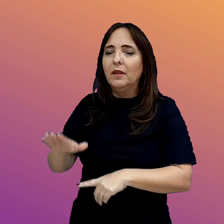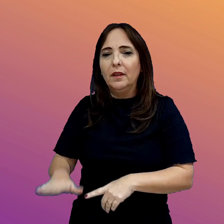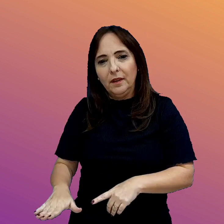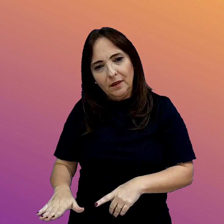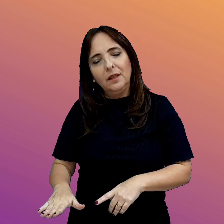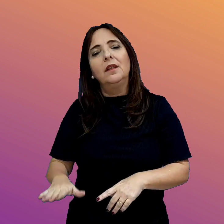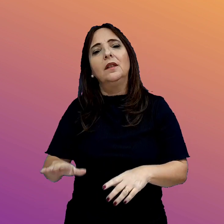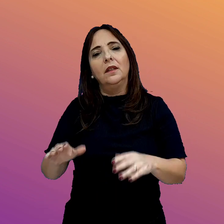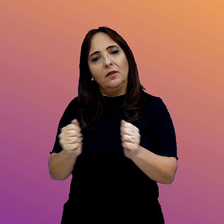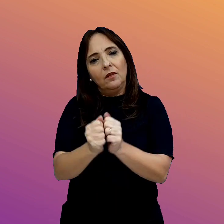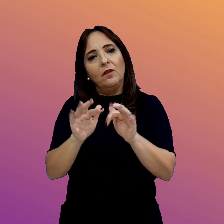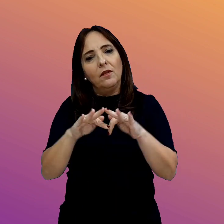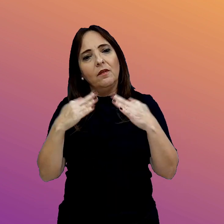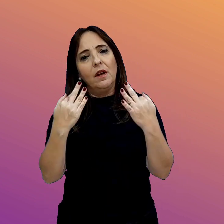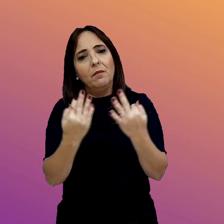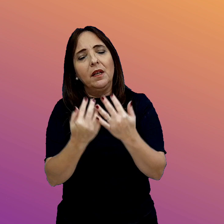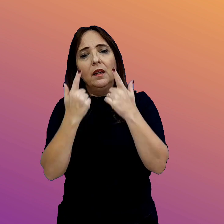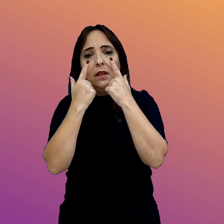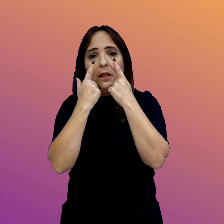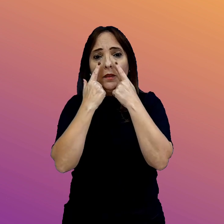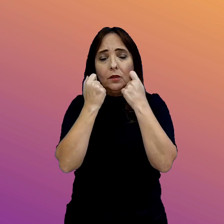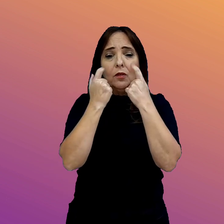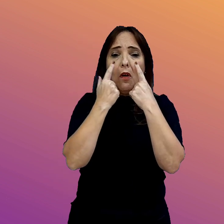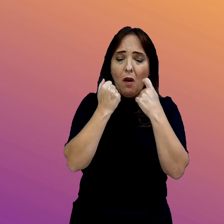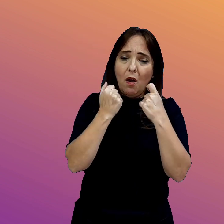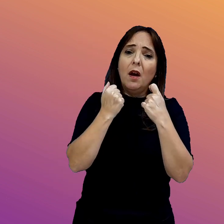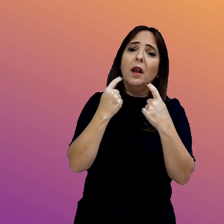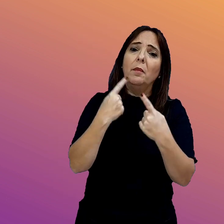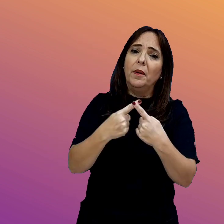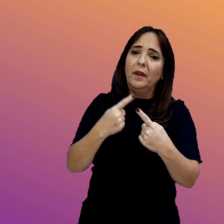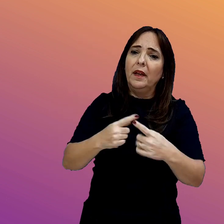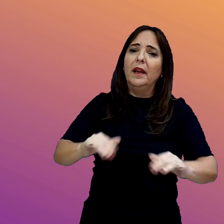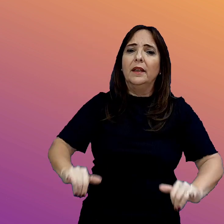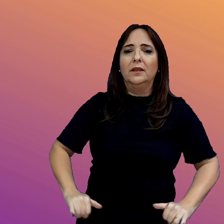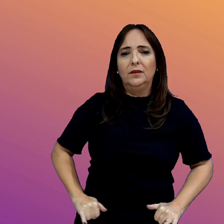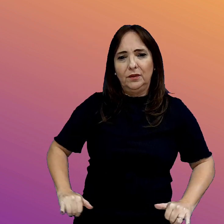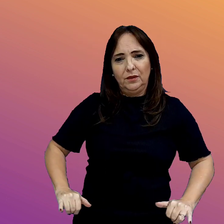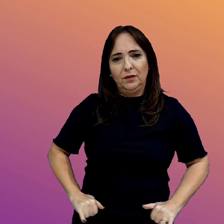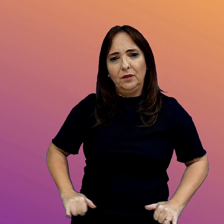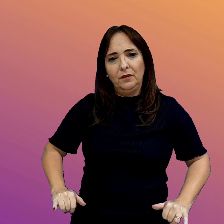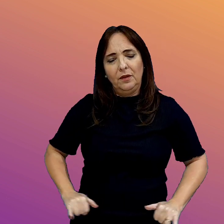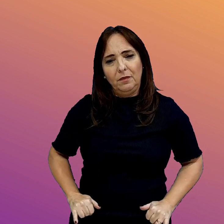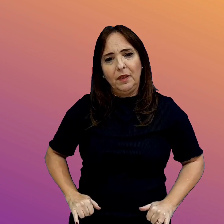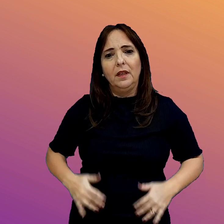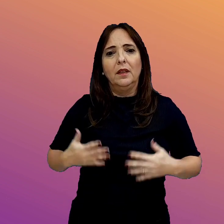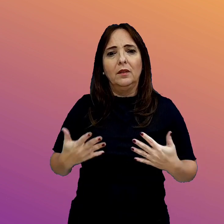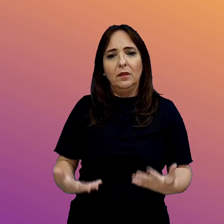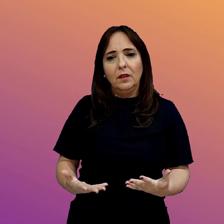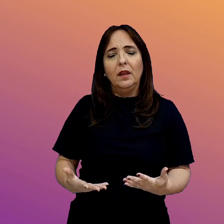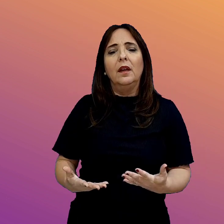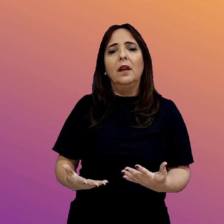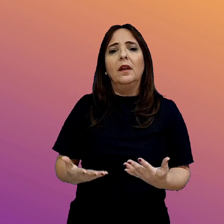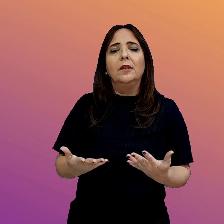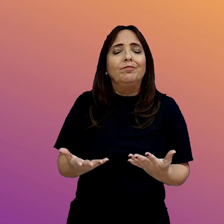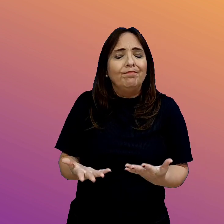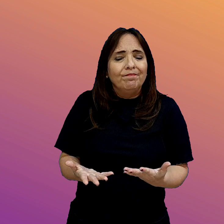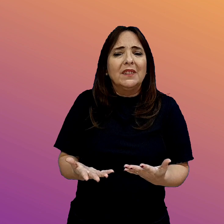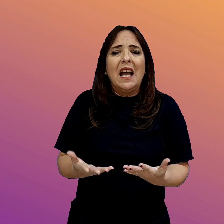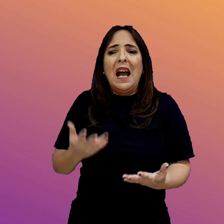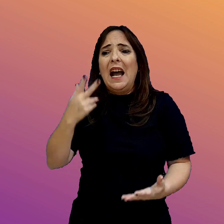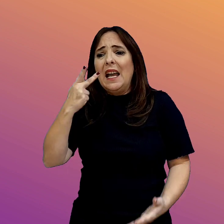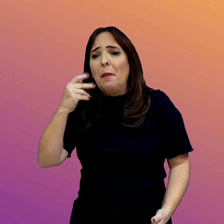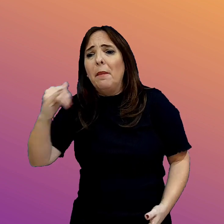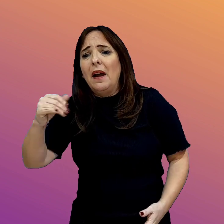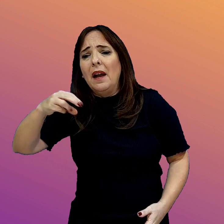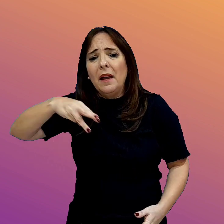às vezes por ver o sofrimento de uma mãe, de um pai que chega para a gente e fala, pastor, o que está acontecendo? Eu fechei os olhos. Como essa mãe vem me procurar 2